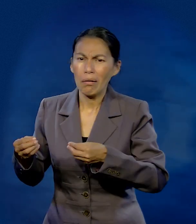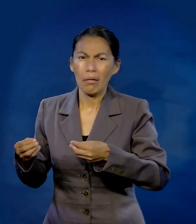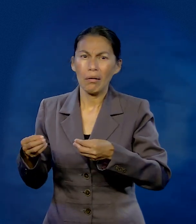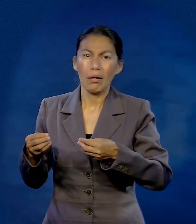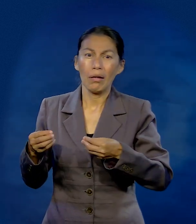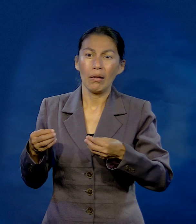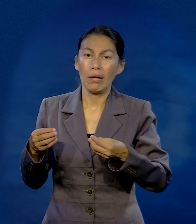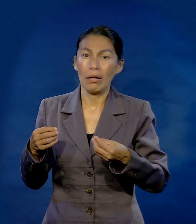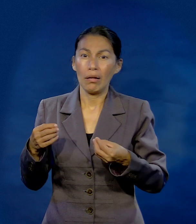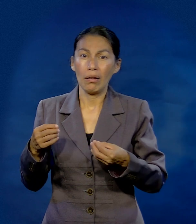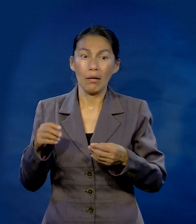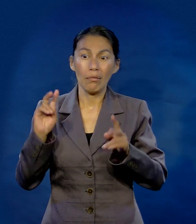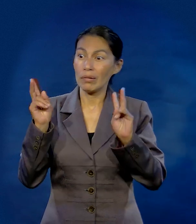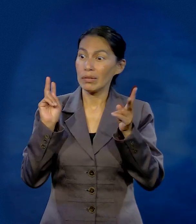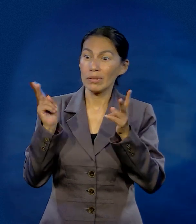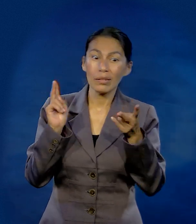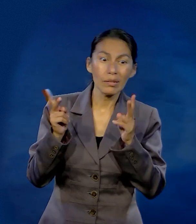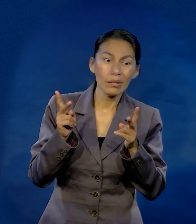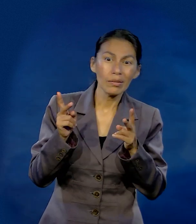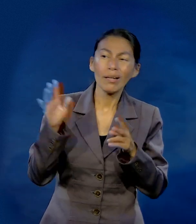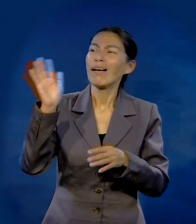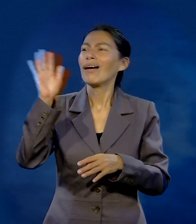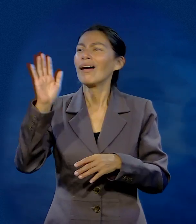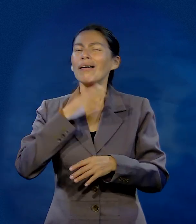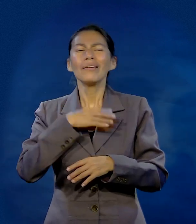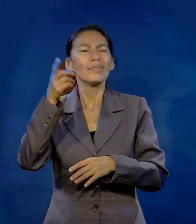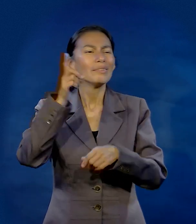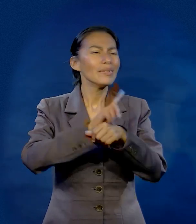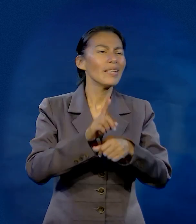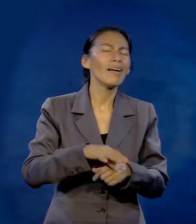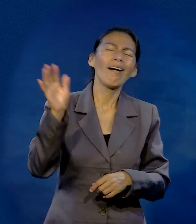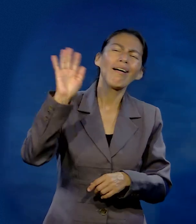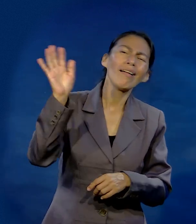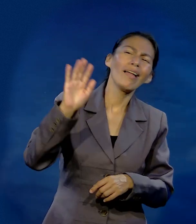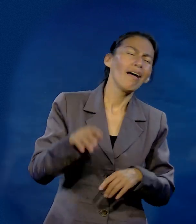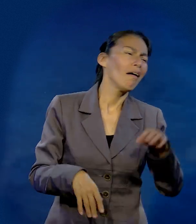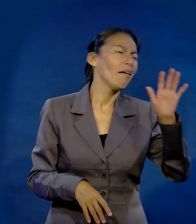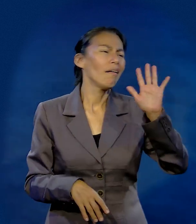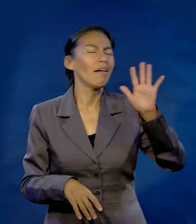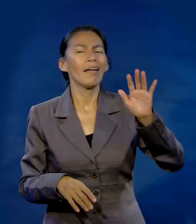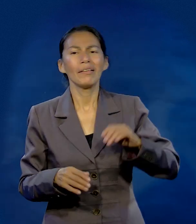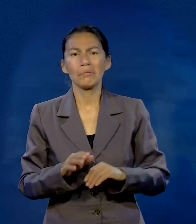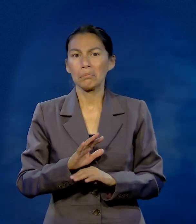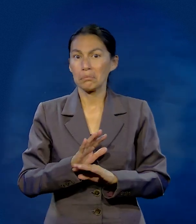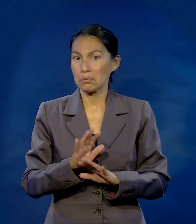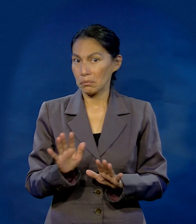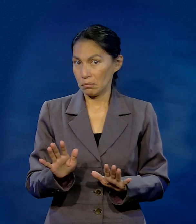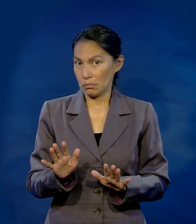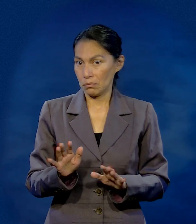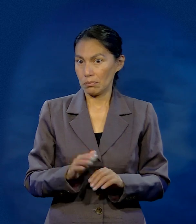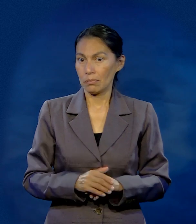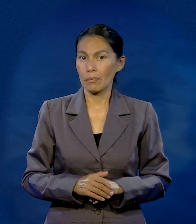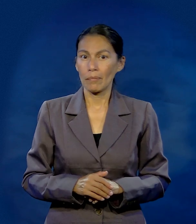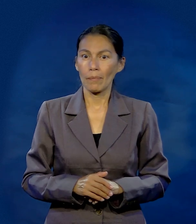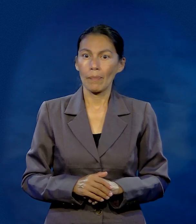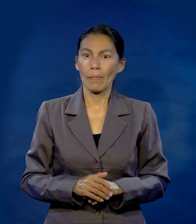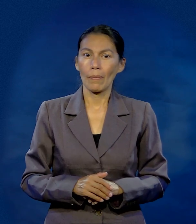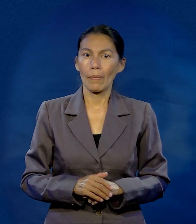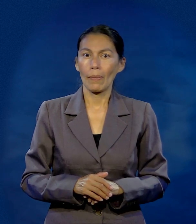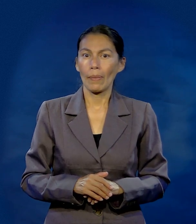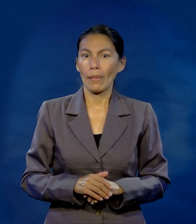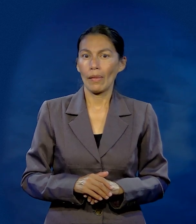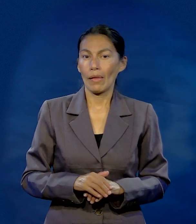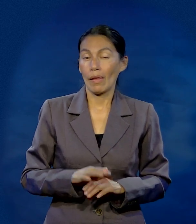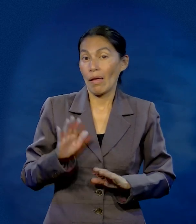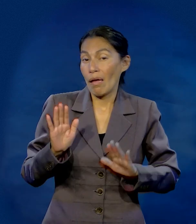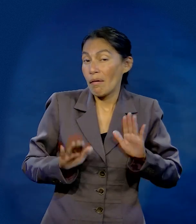esquina y siempre que llevo a un vecindario empieza la mente Ay voy a hacer un buen vecino y voy a compartir de Jesús debo decir lo que